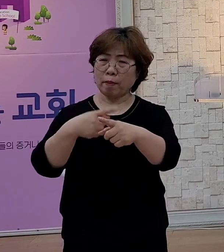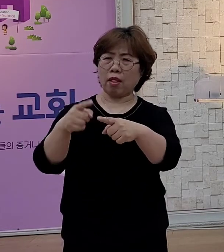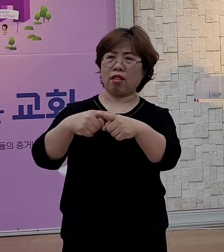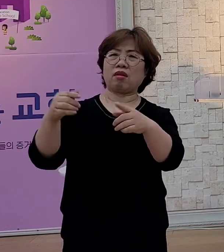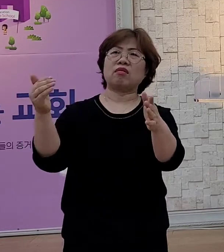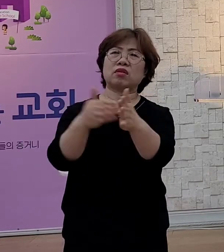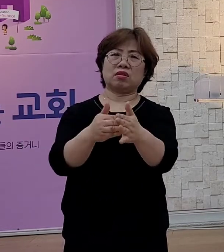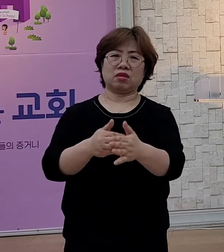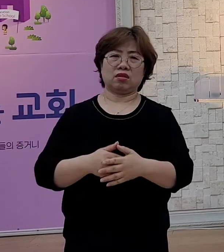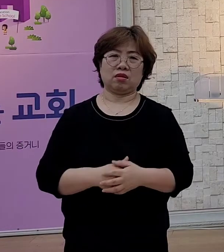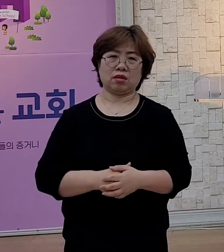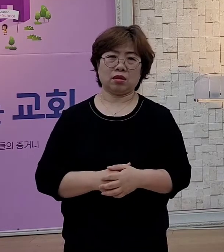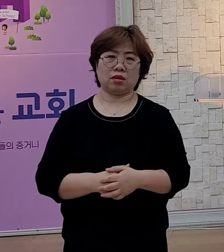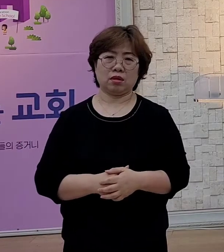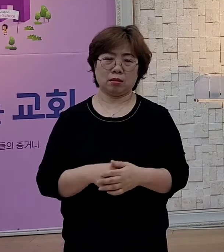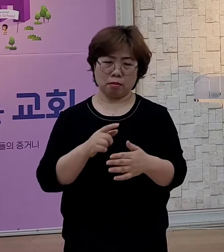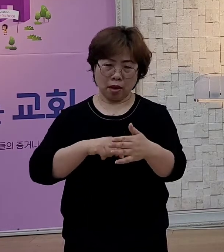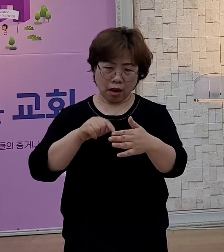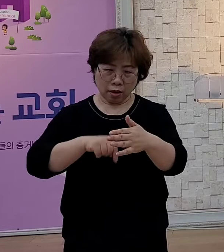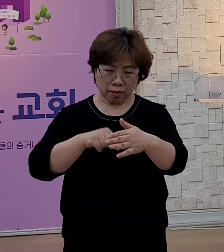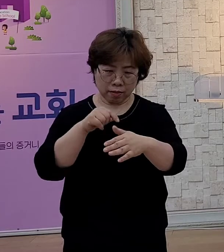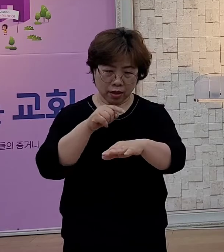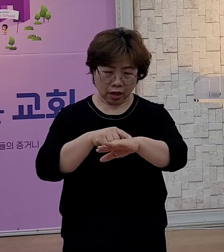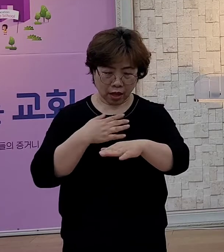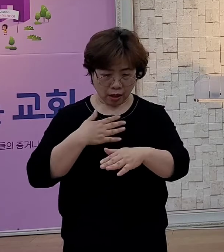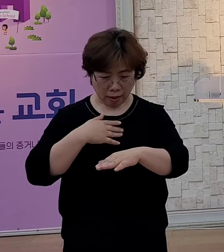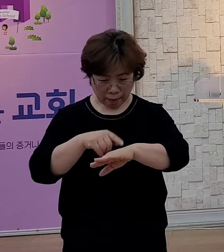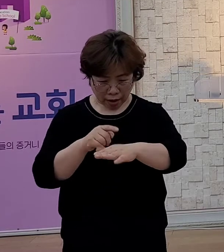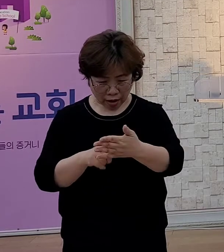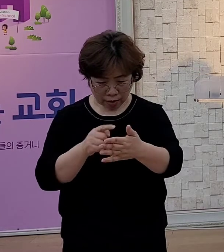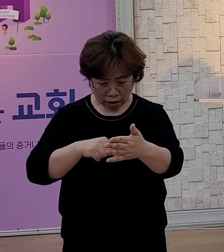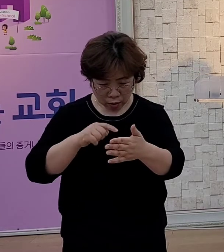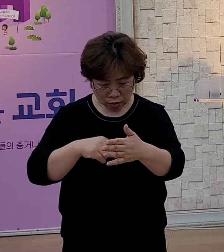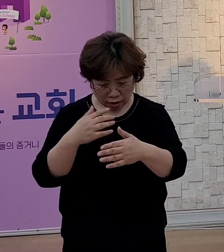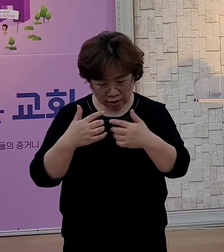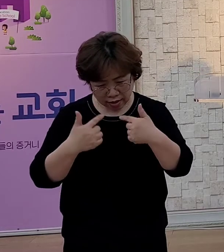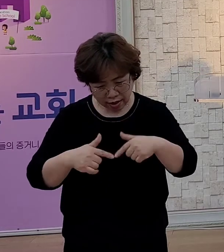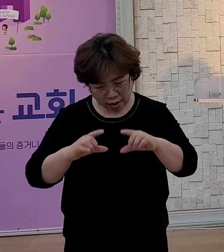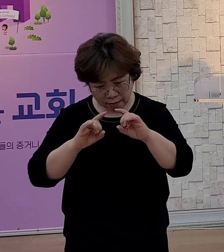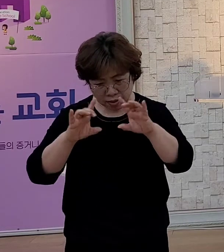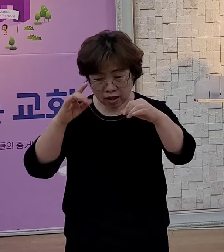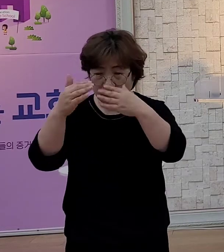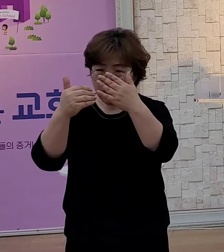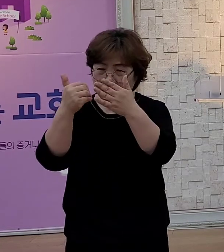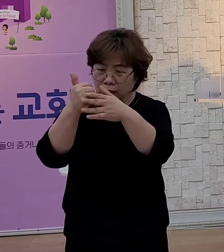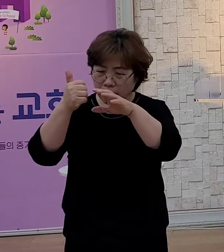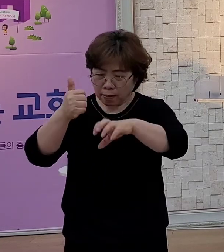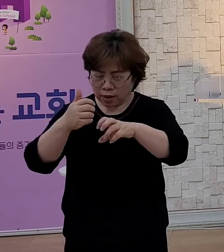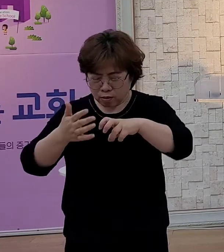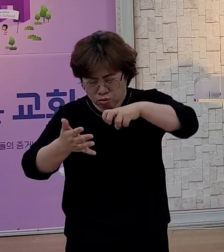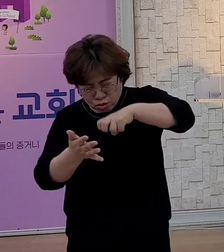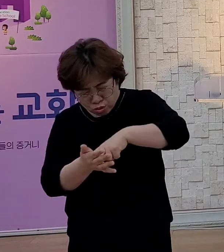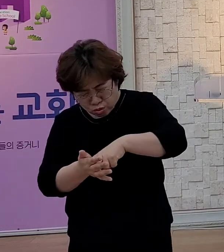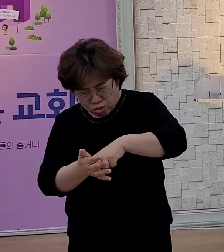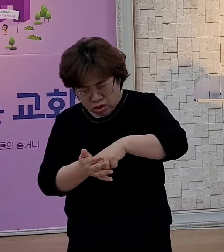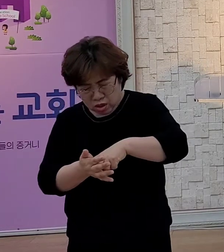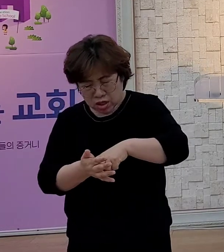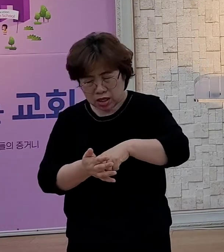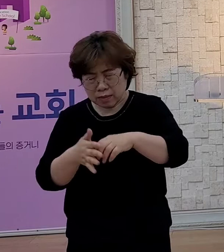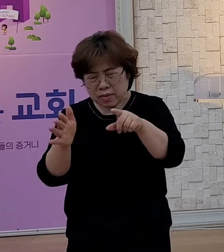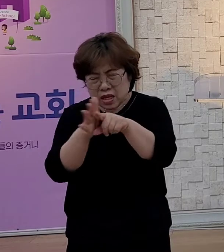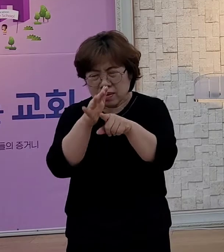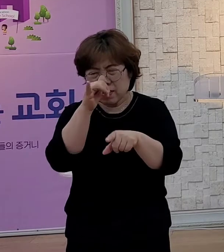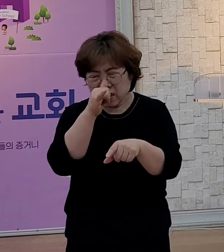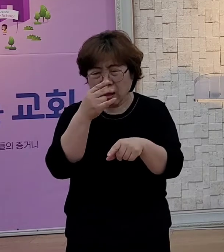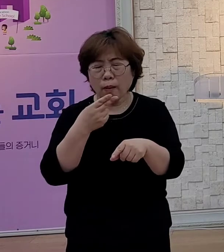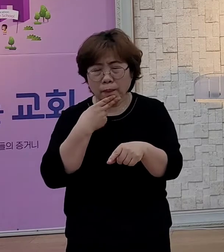판단이 되었어요. 그 사람이 날마다 하나님께 정말 무릎을 꿇는 가진 것은